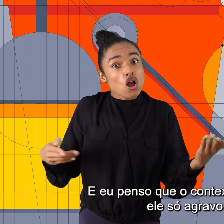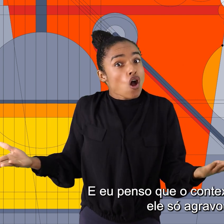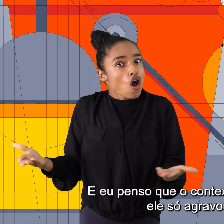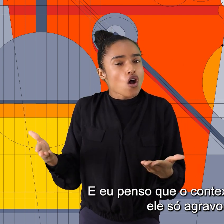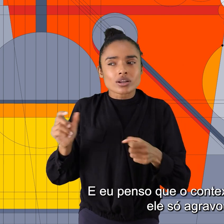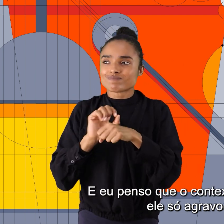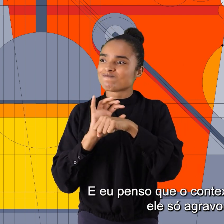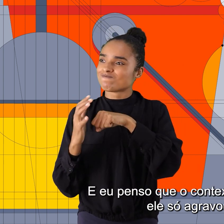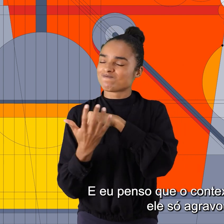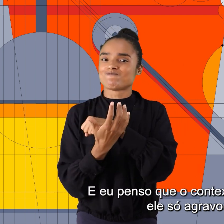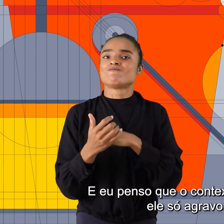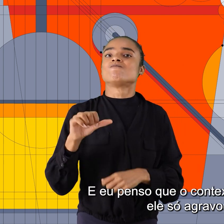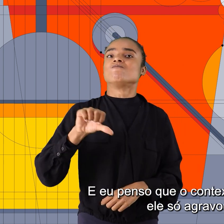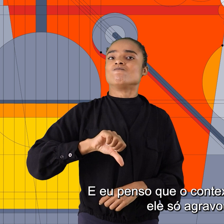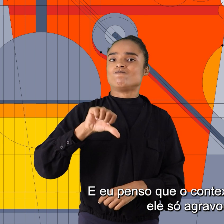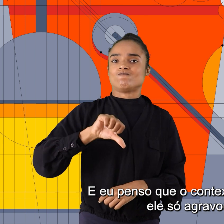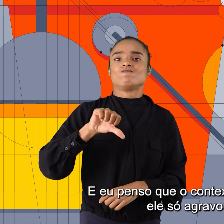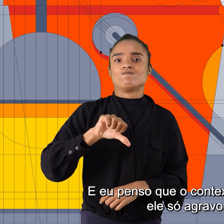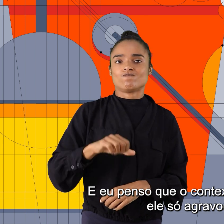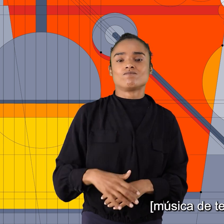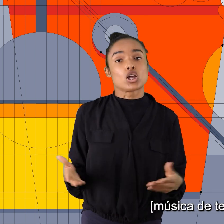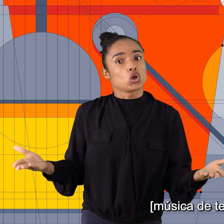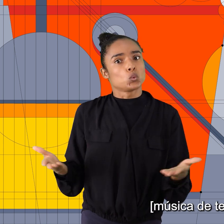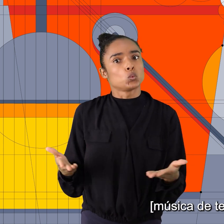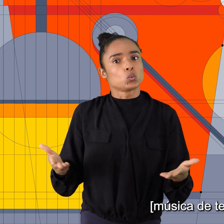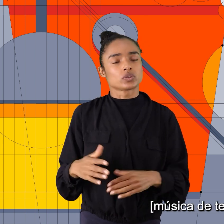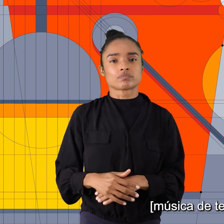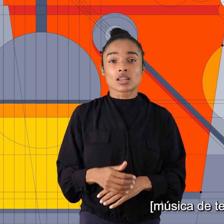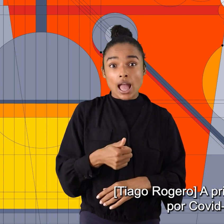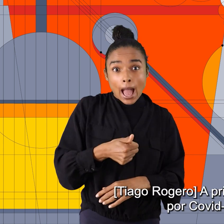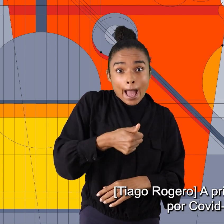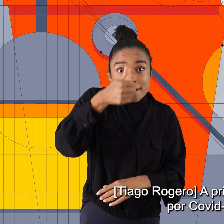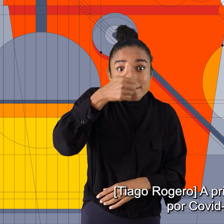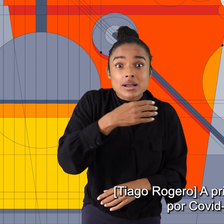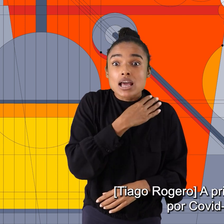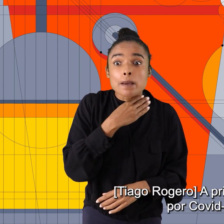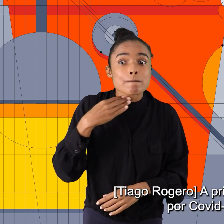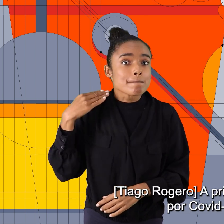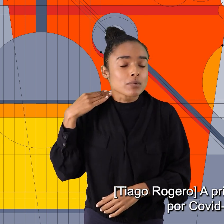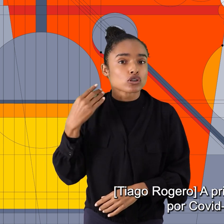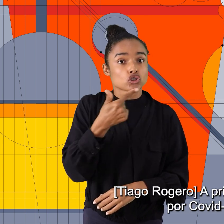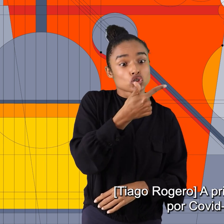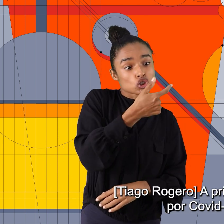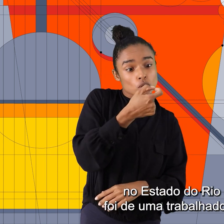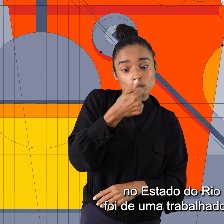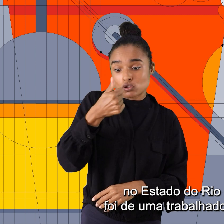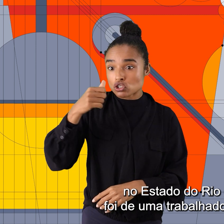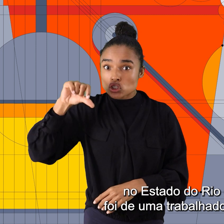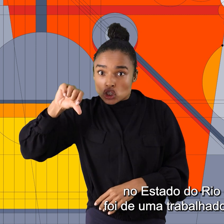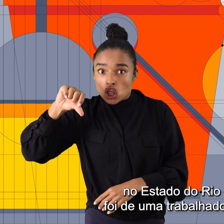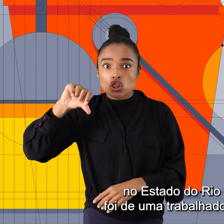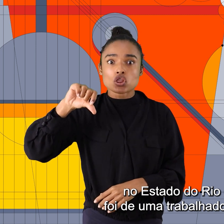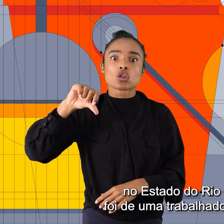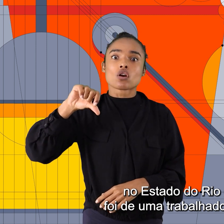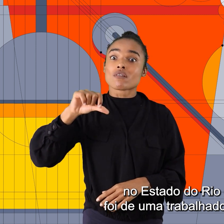E eu penso que o contexto da pandemia, ele só agravou isso. A primeira morte por Covid-19 no estado do Rio